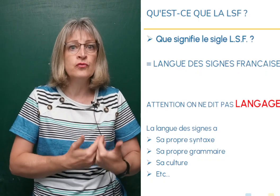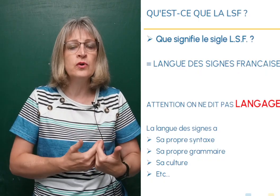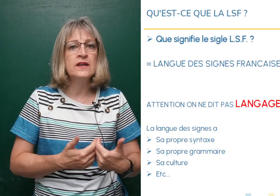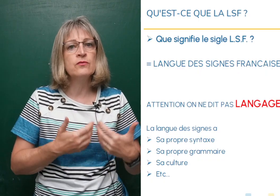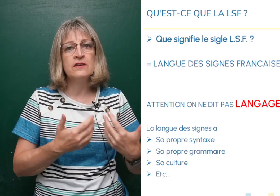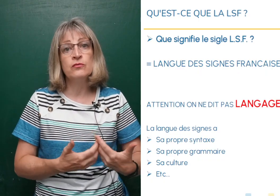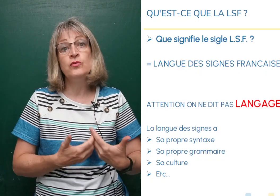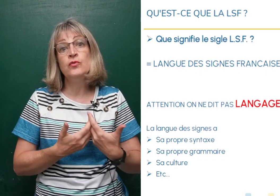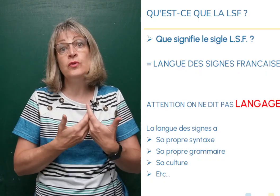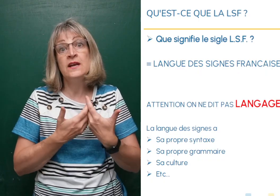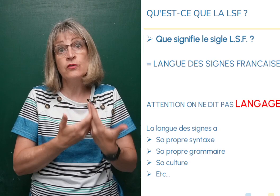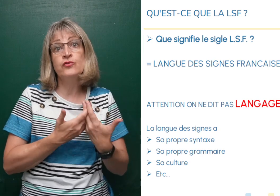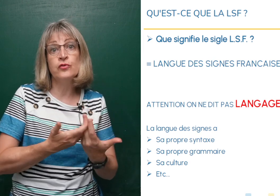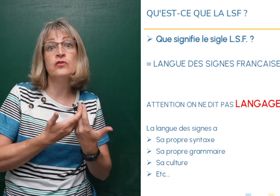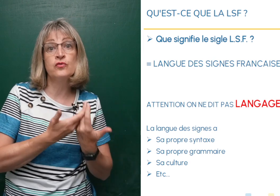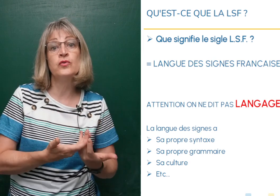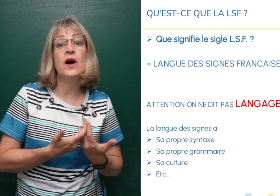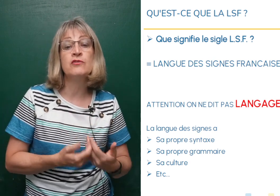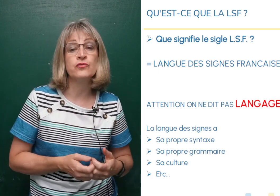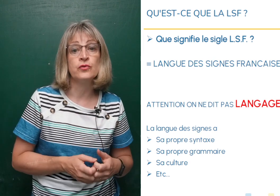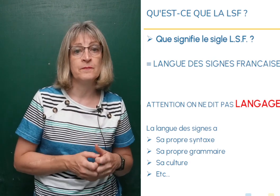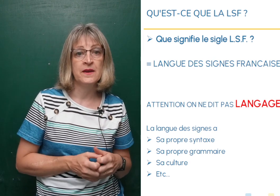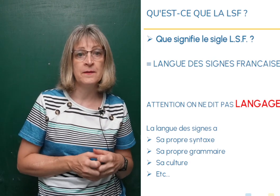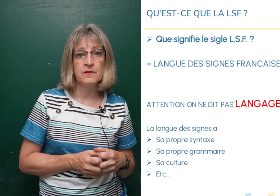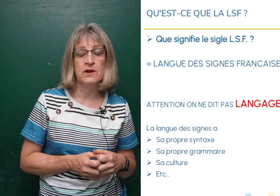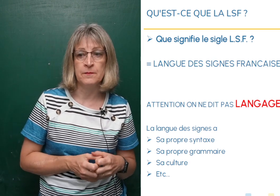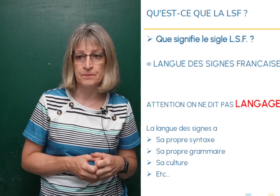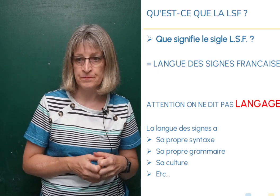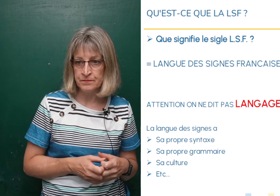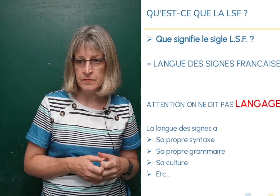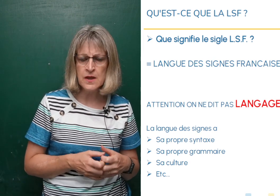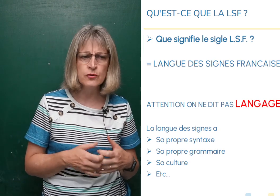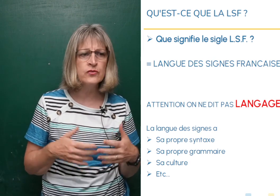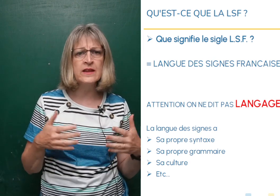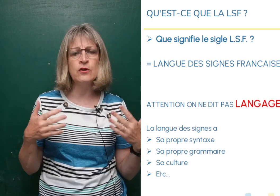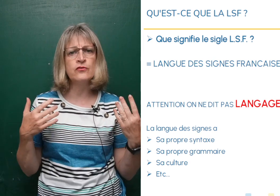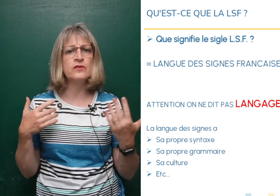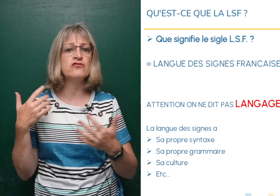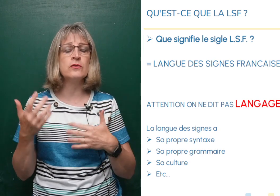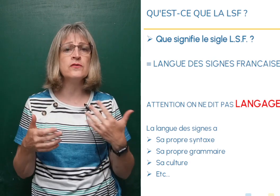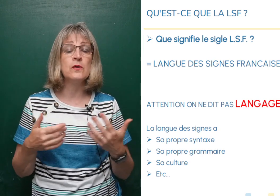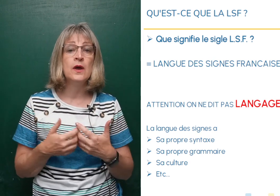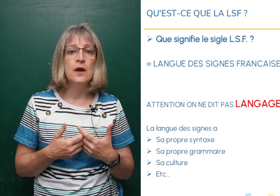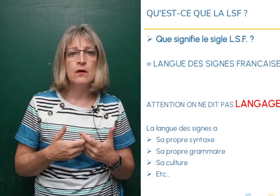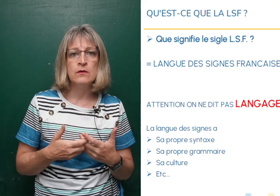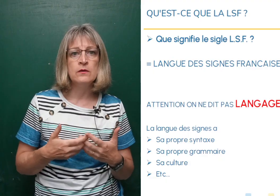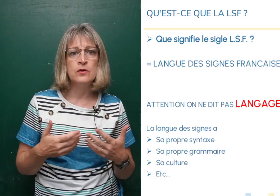et donc ils ont la culture sourde avant tout, hein, voilà. Donc ça d'ailleurs ce sont des choses lors de